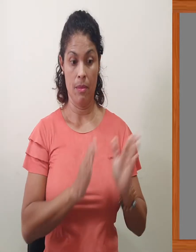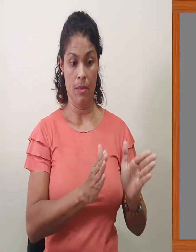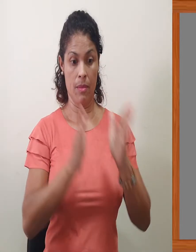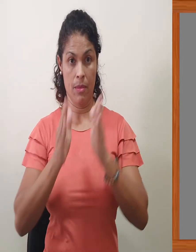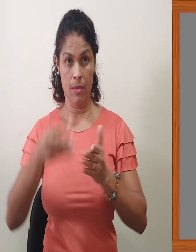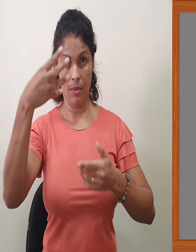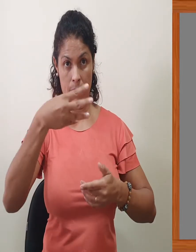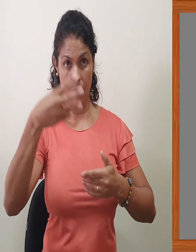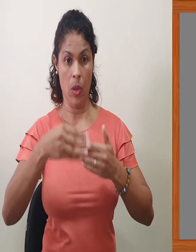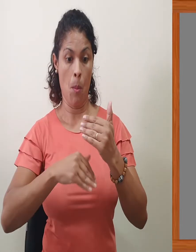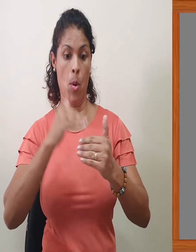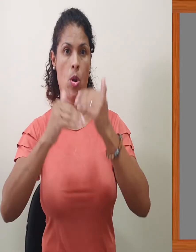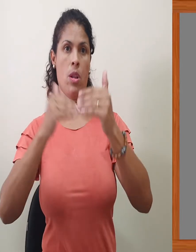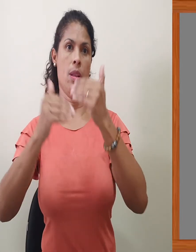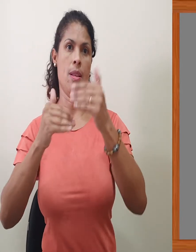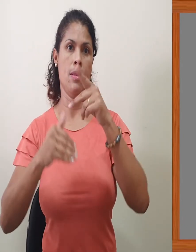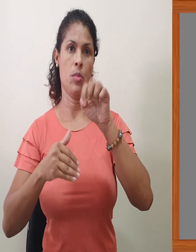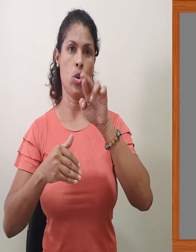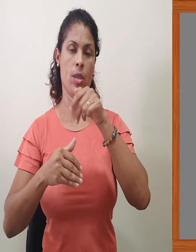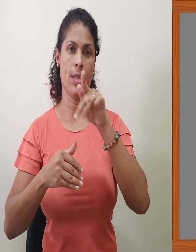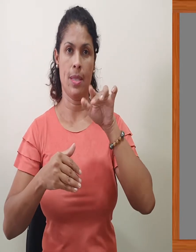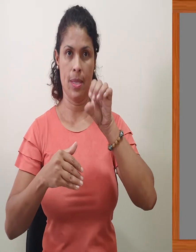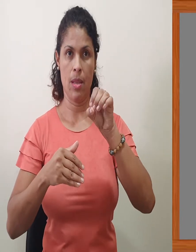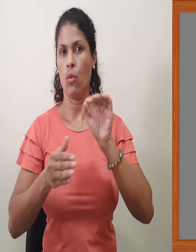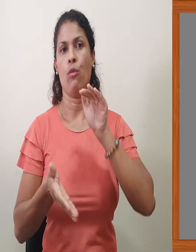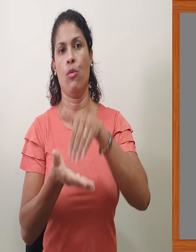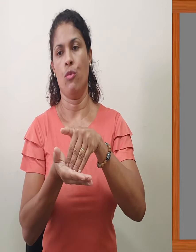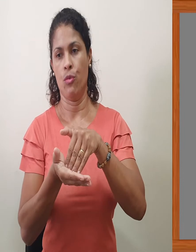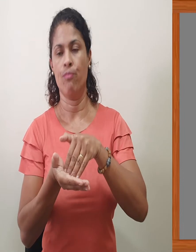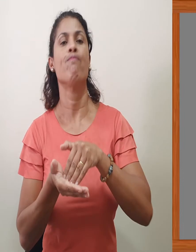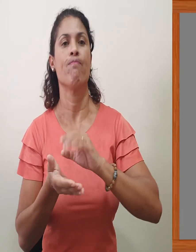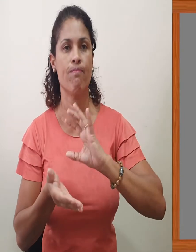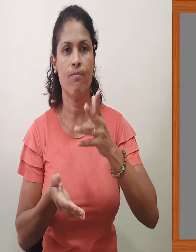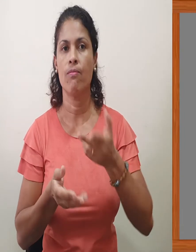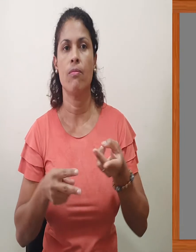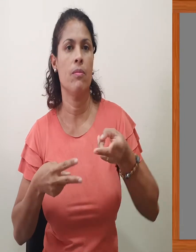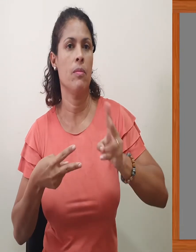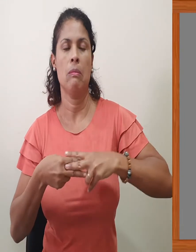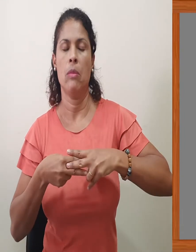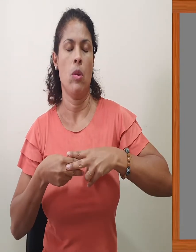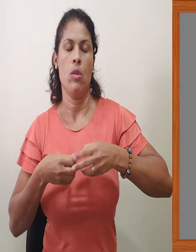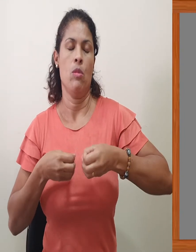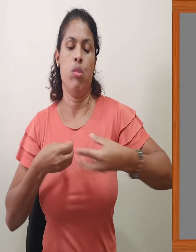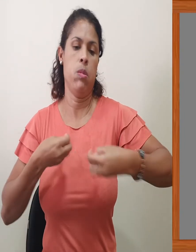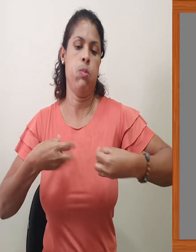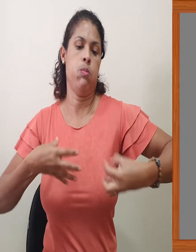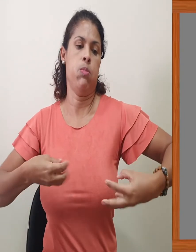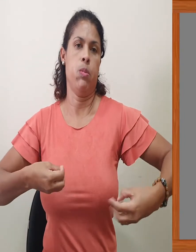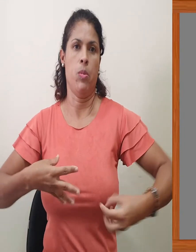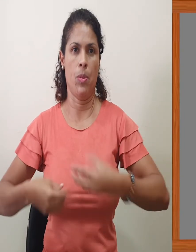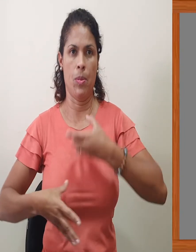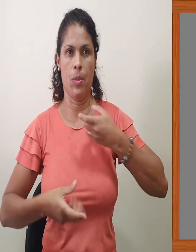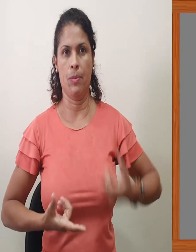em células malignas. Nesta fase, ainda é possível parar a oncogênese e a instalação do câncer, mas